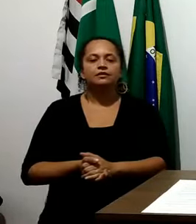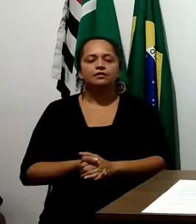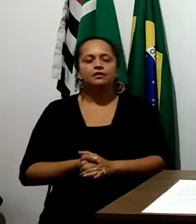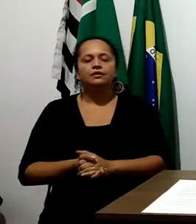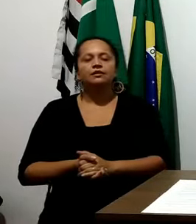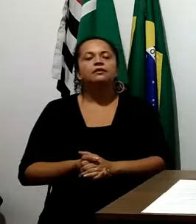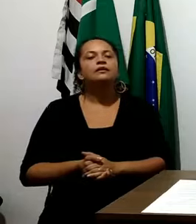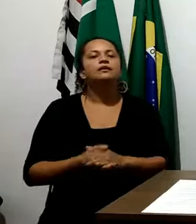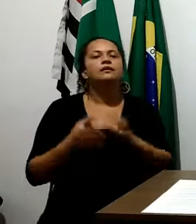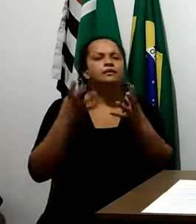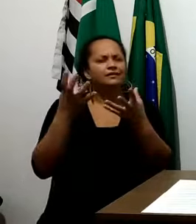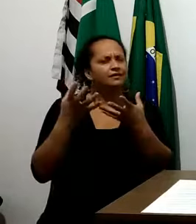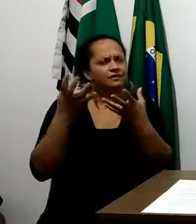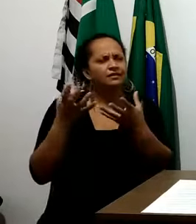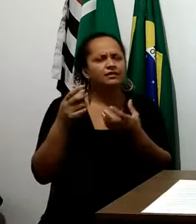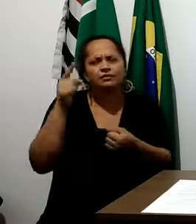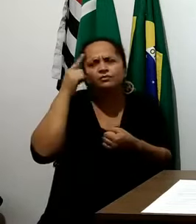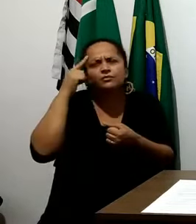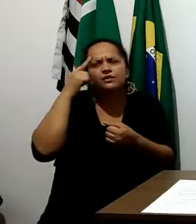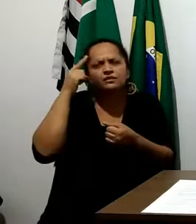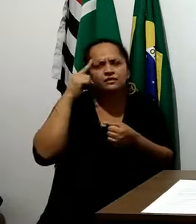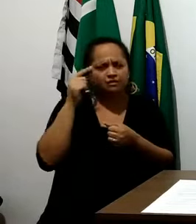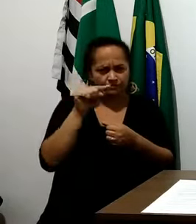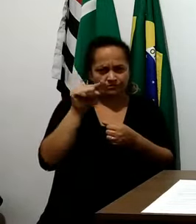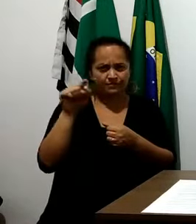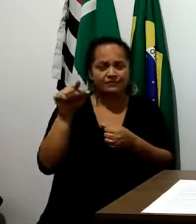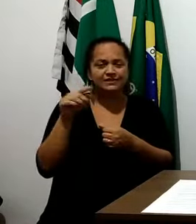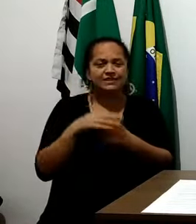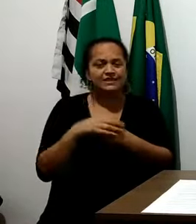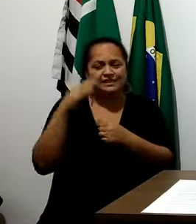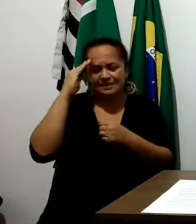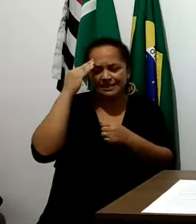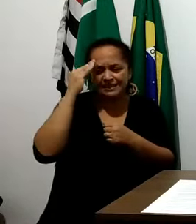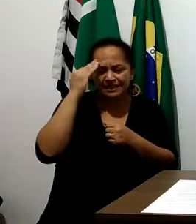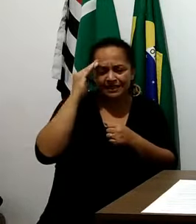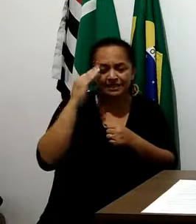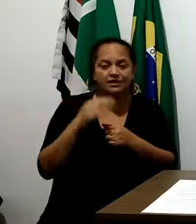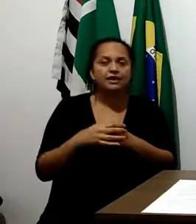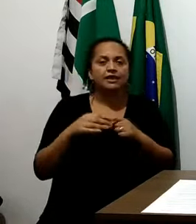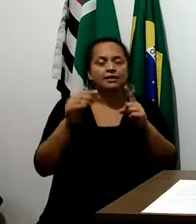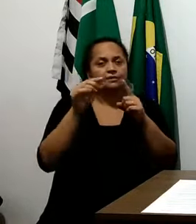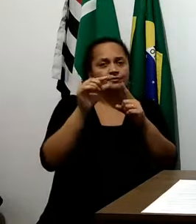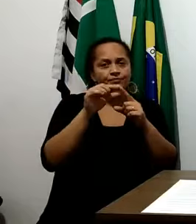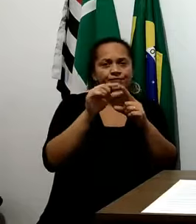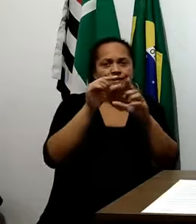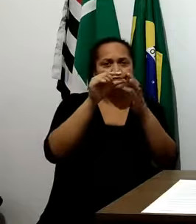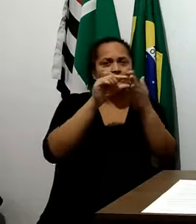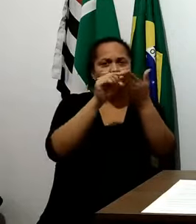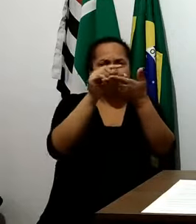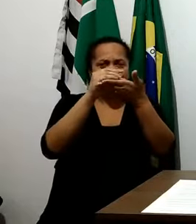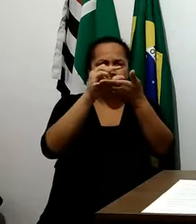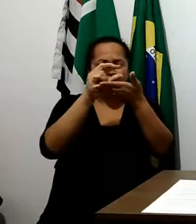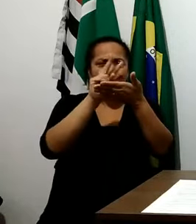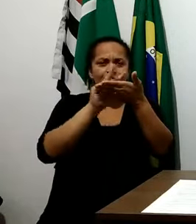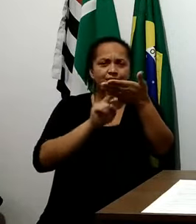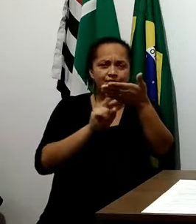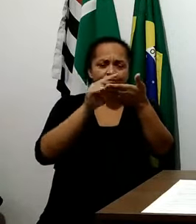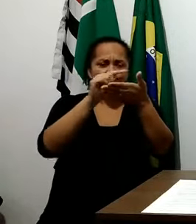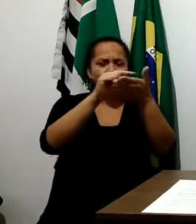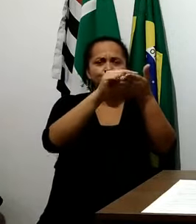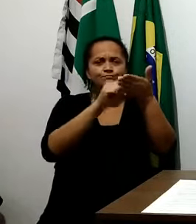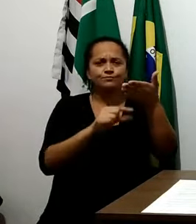vocês, versículo por versículo, para que a gente possa entender verdadeiramente o